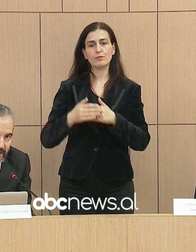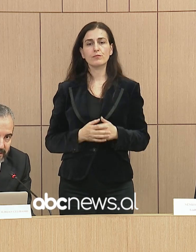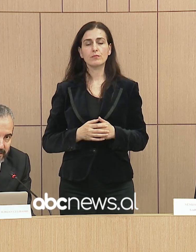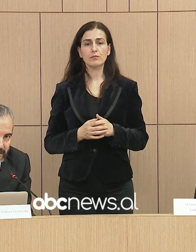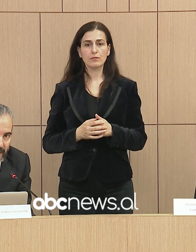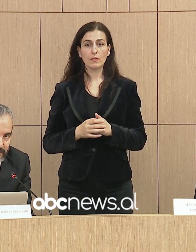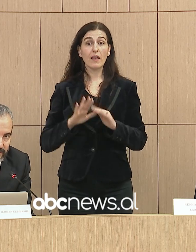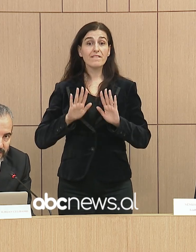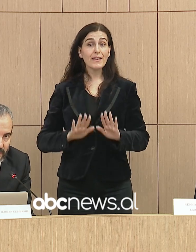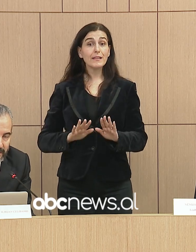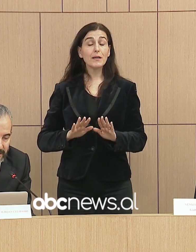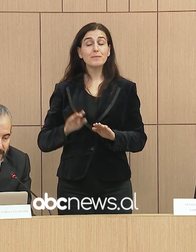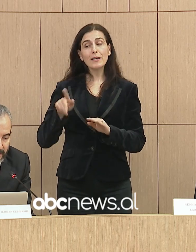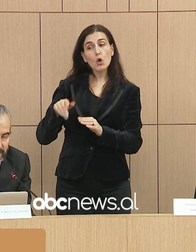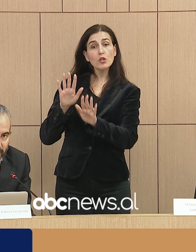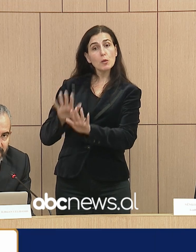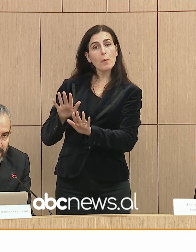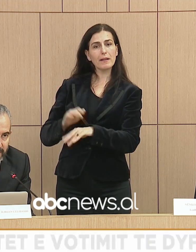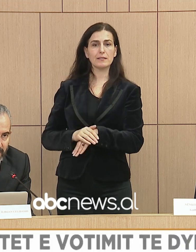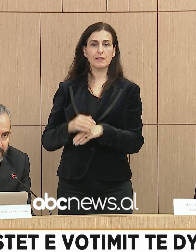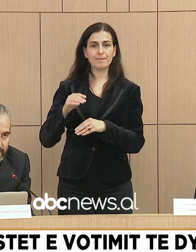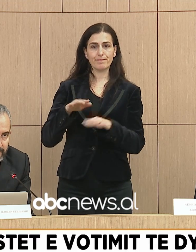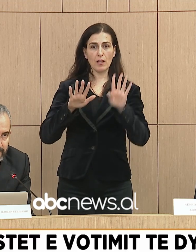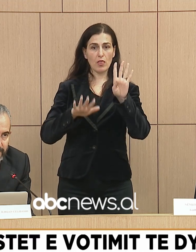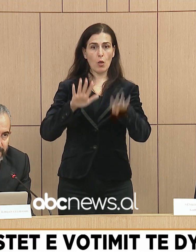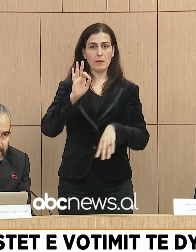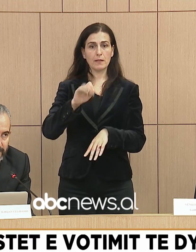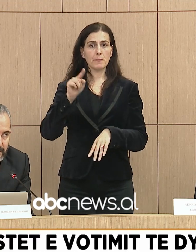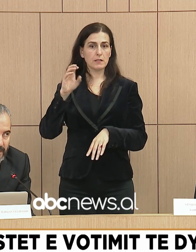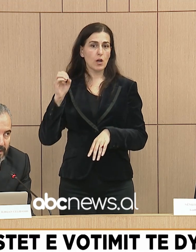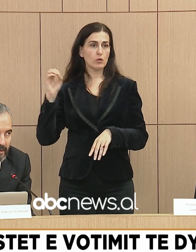në pritje në radhë për të votuar në orën 19:00.